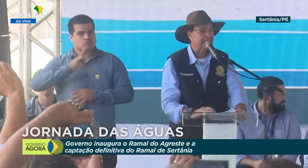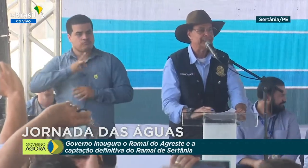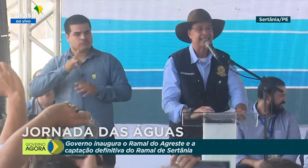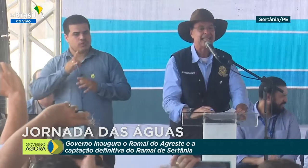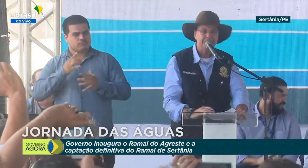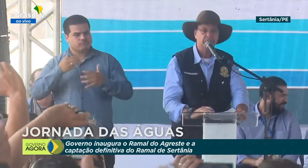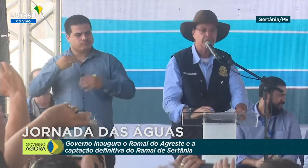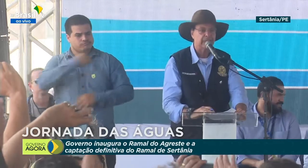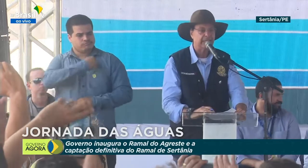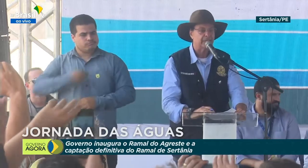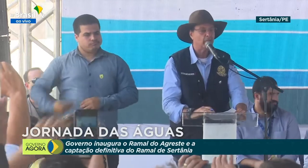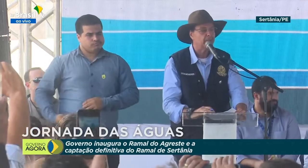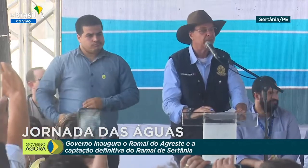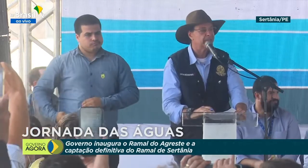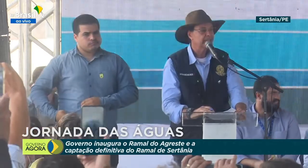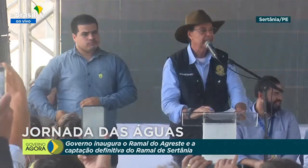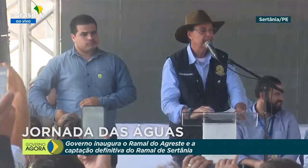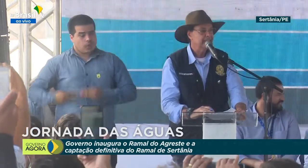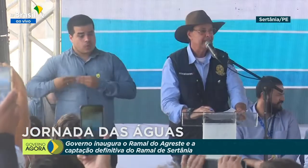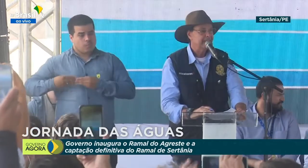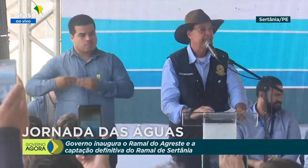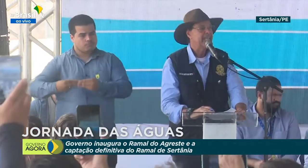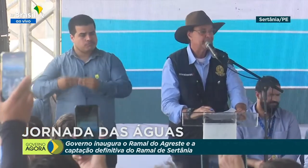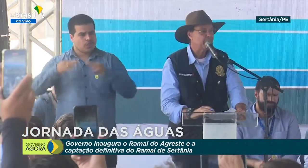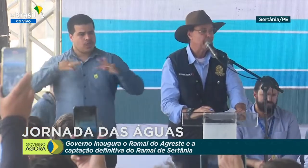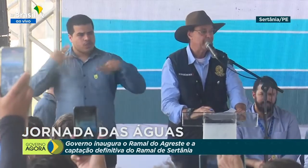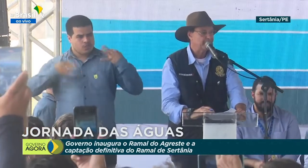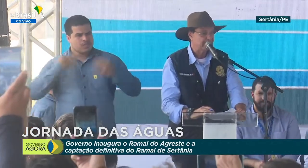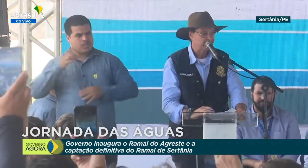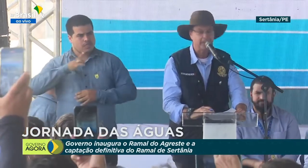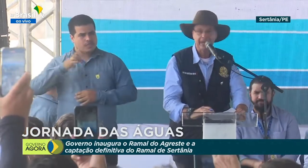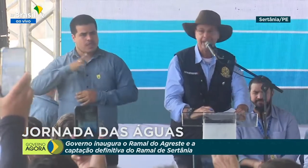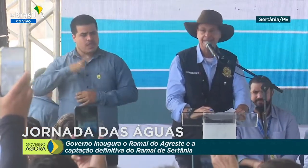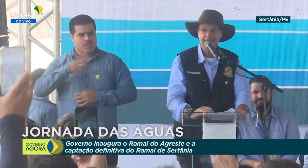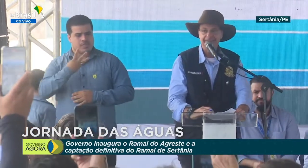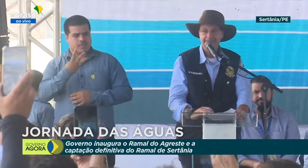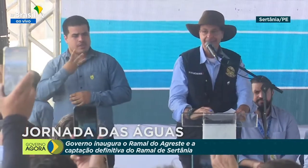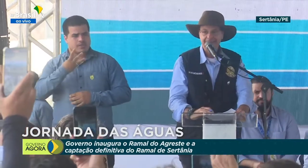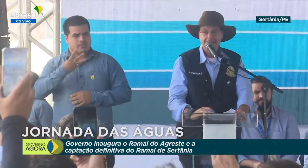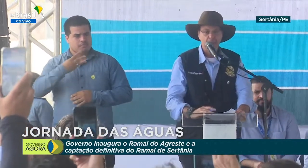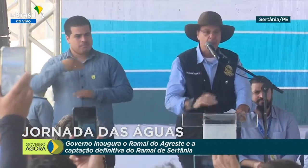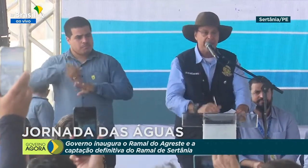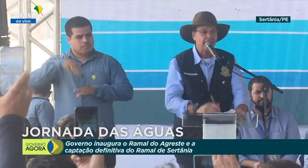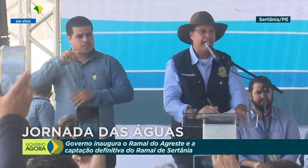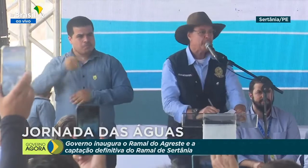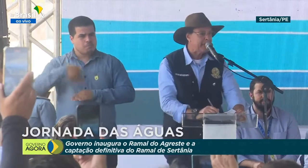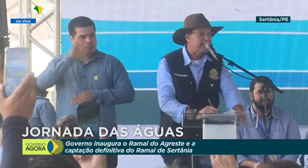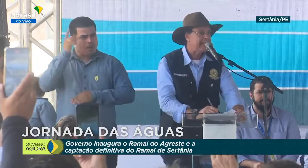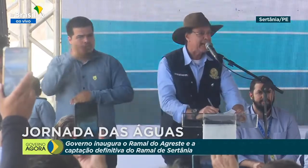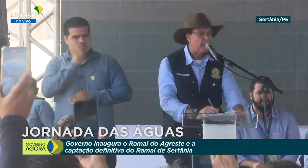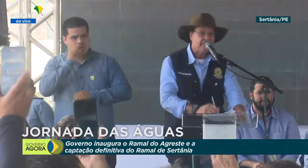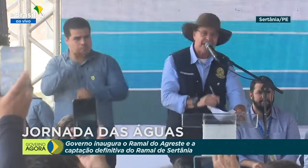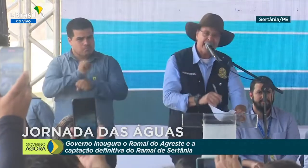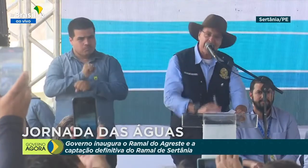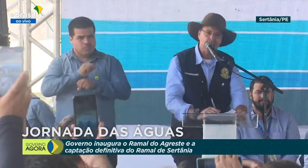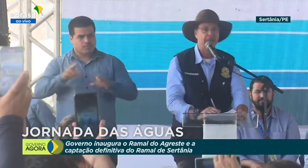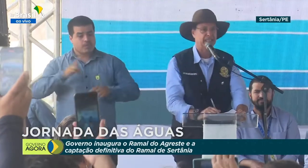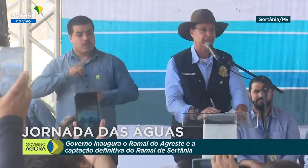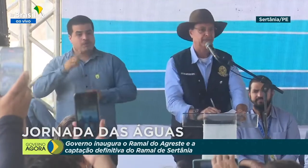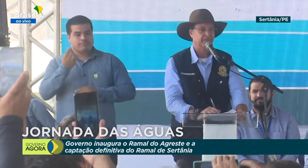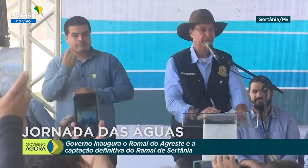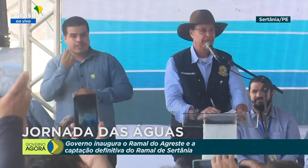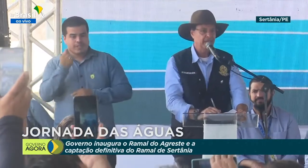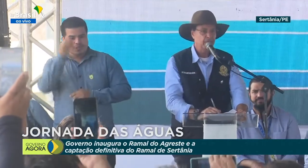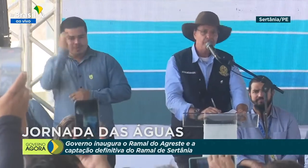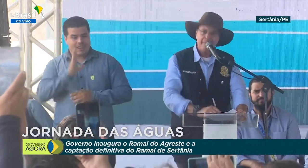são 3.200 obras que esse governo não deixou parar. Porque o dinheiro do brasileiro agora fica aqui no